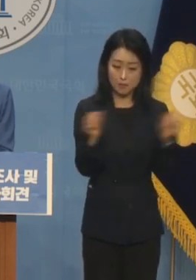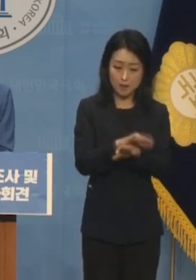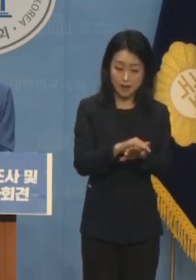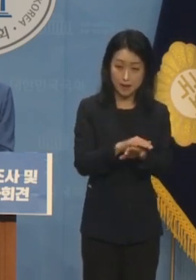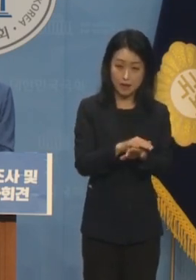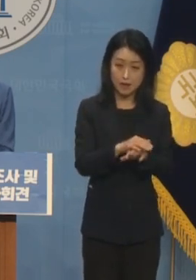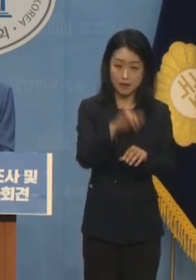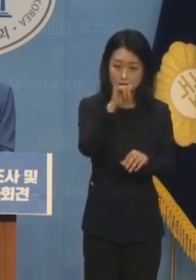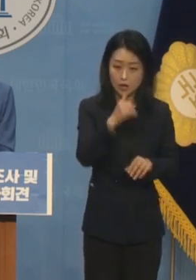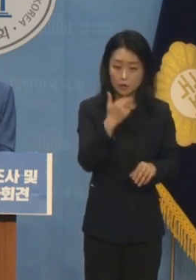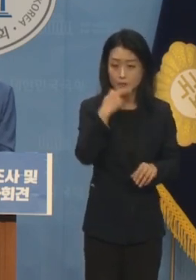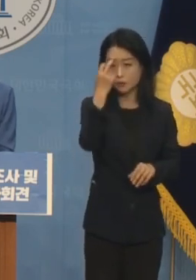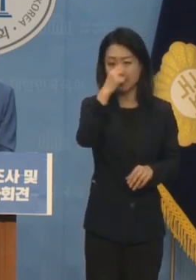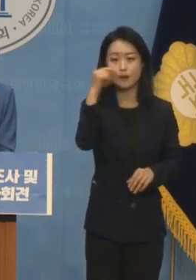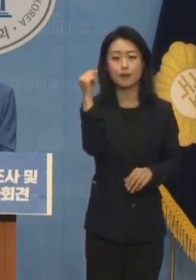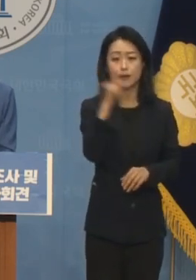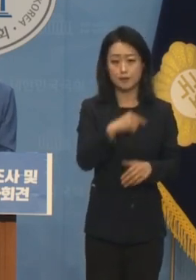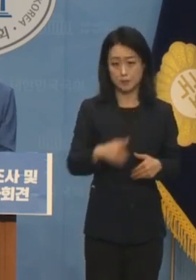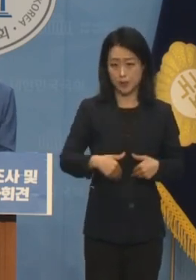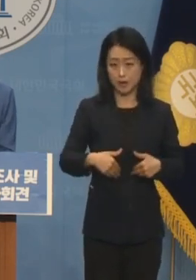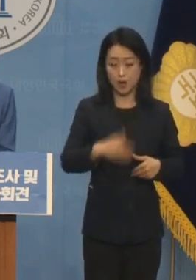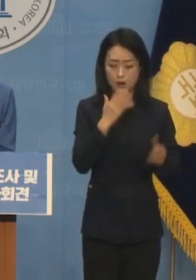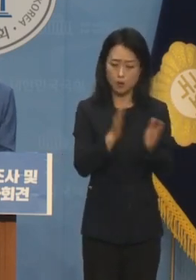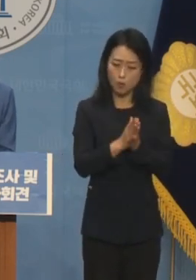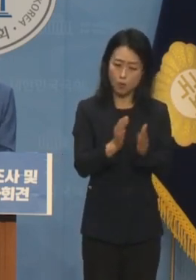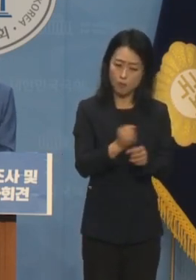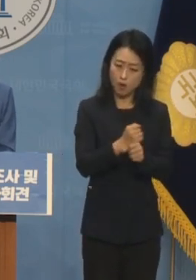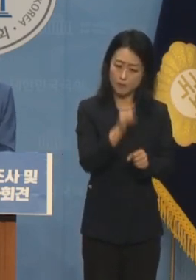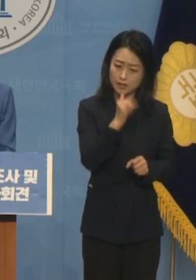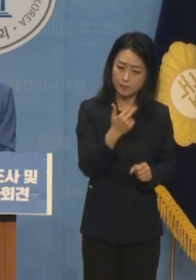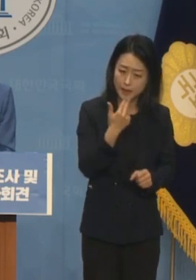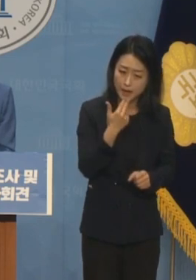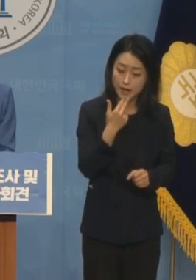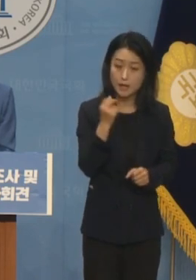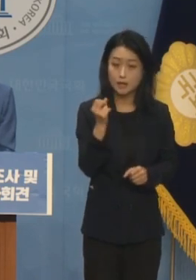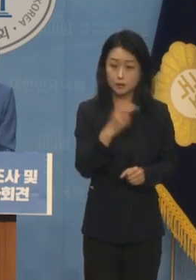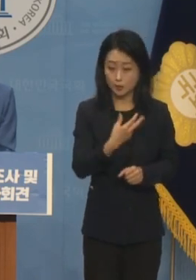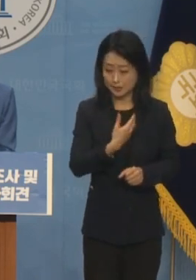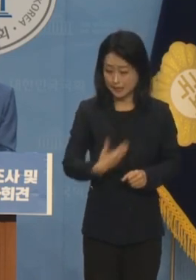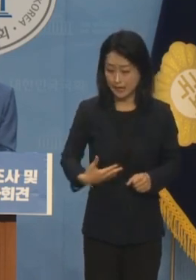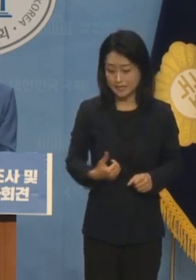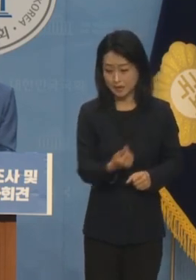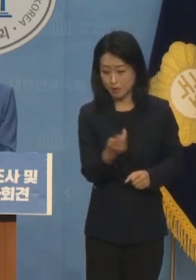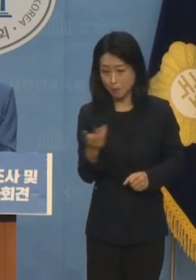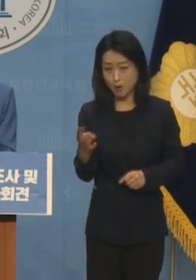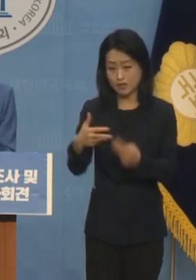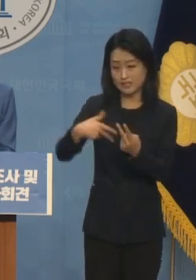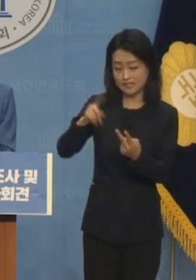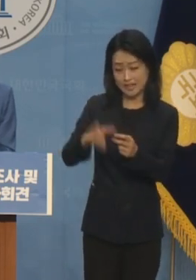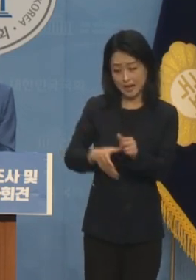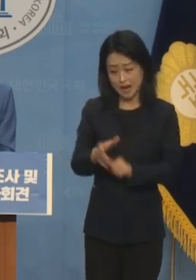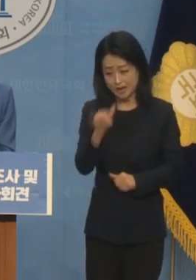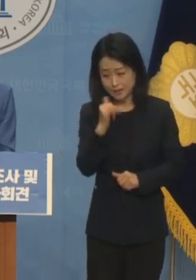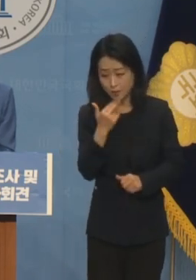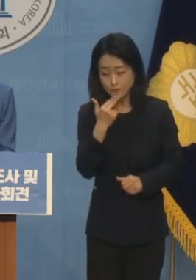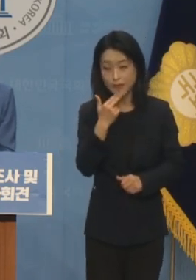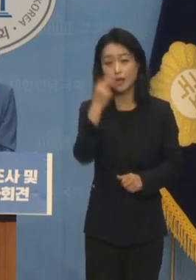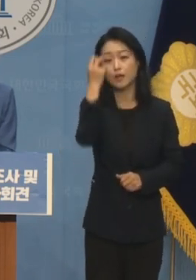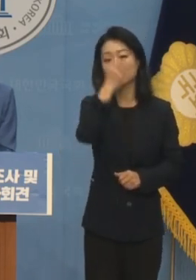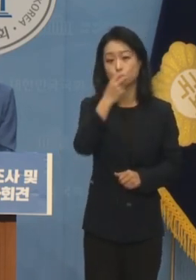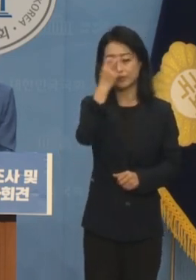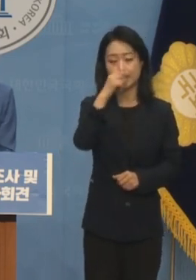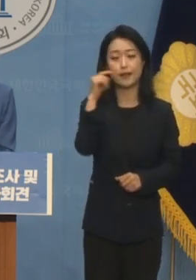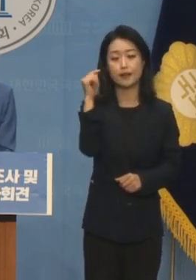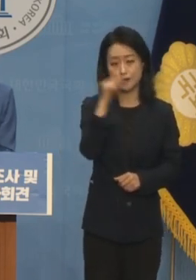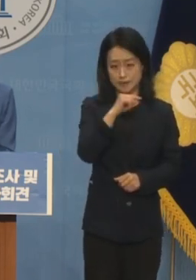합니다. 공범이 있는 것인지, 다른 학생들에 대한 2차 가해는 없었는지도